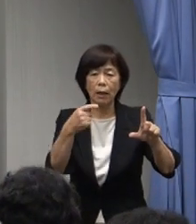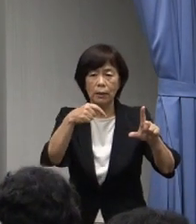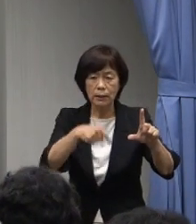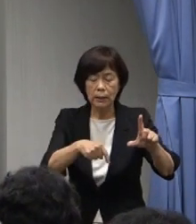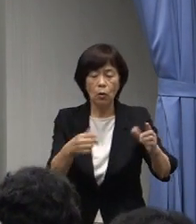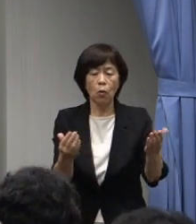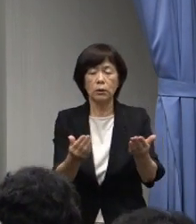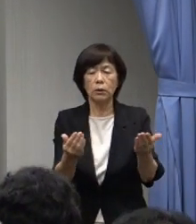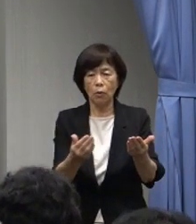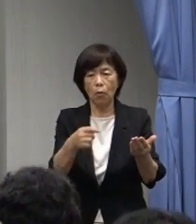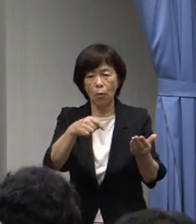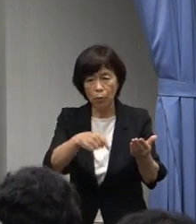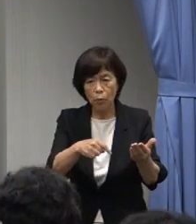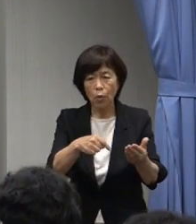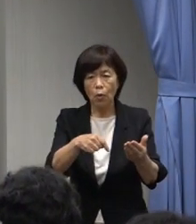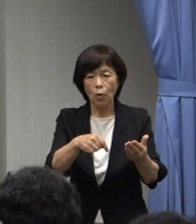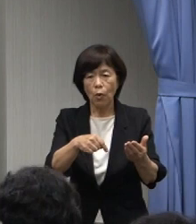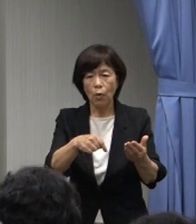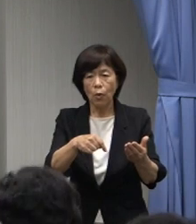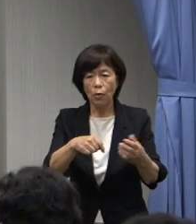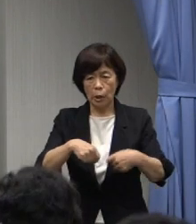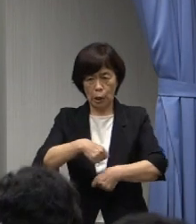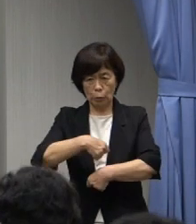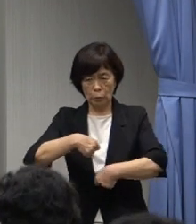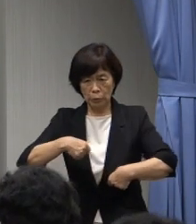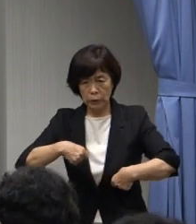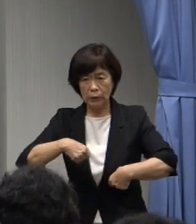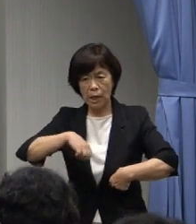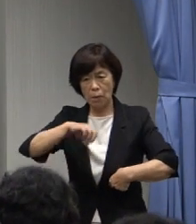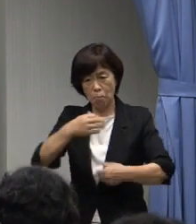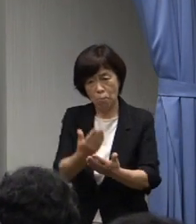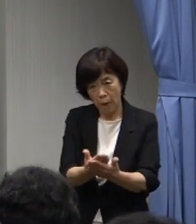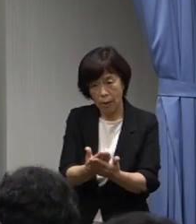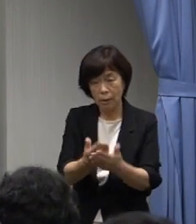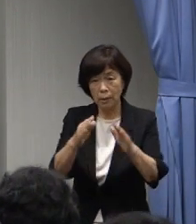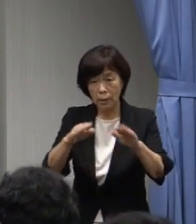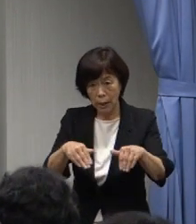業での不正受給詐欺ということなんですけれども、